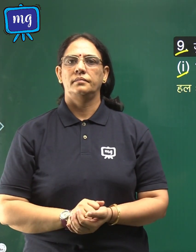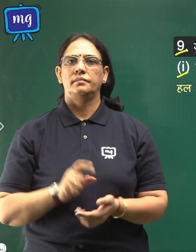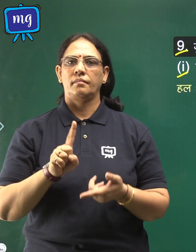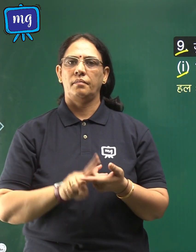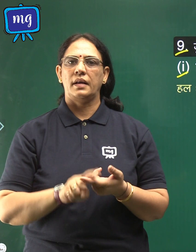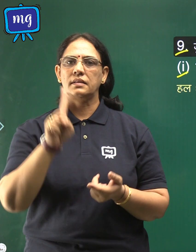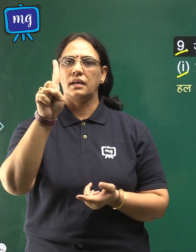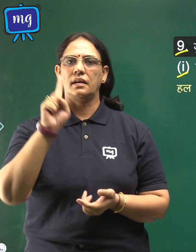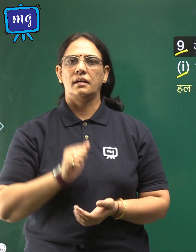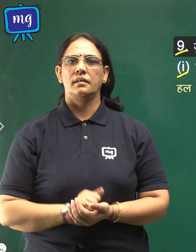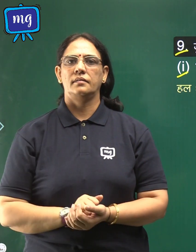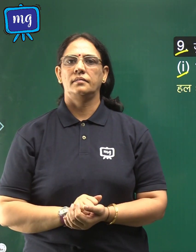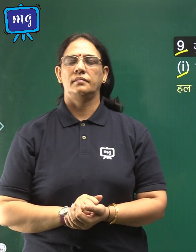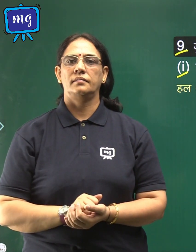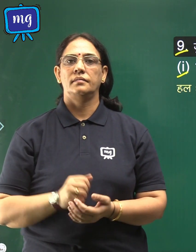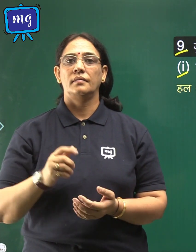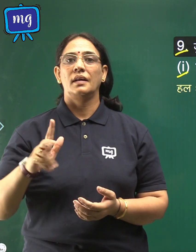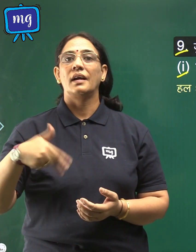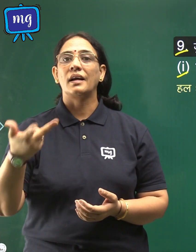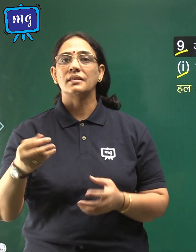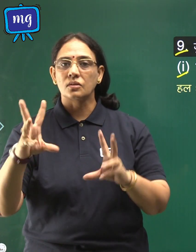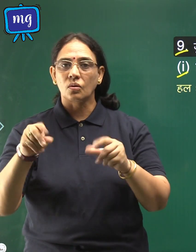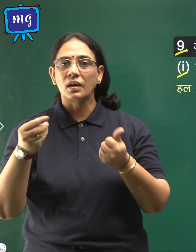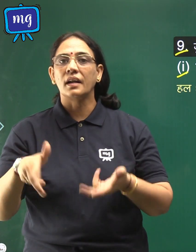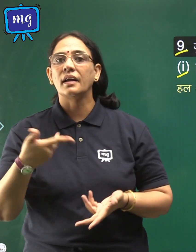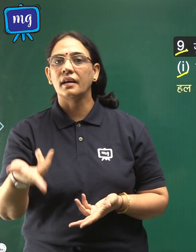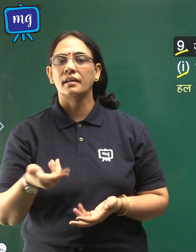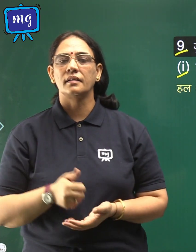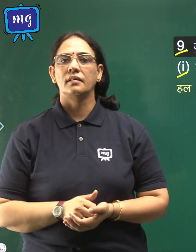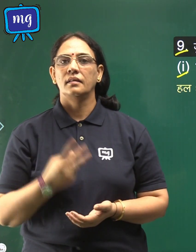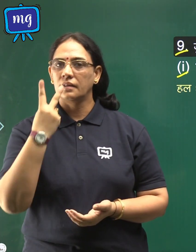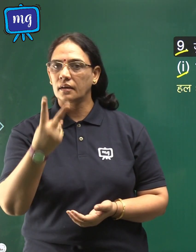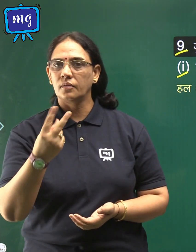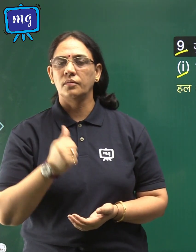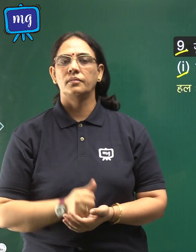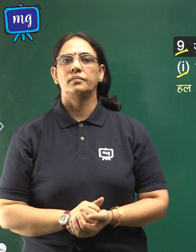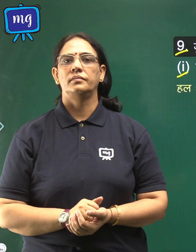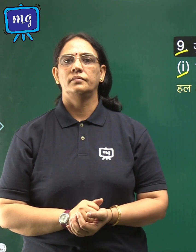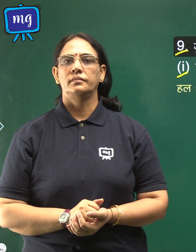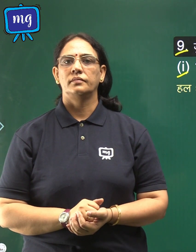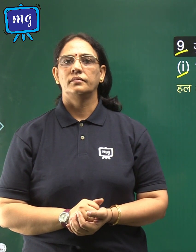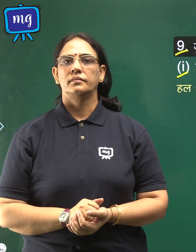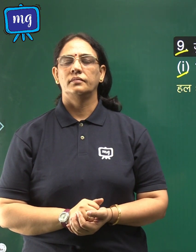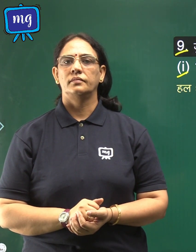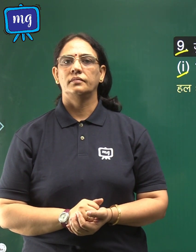प्लस 1 कैसे सॉल्व करेंगे? देखो